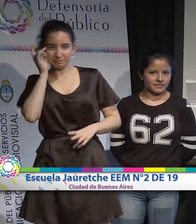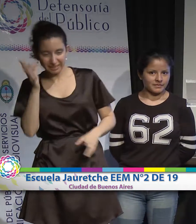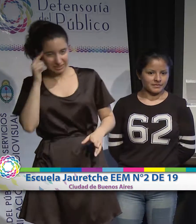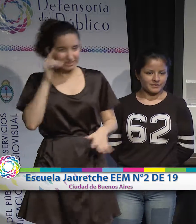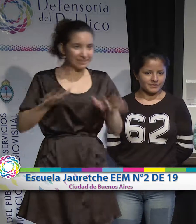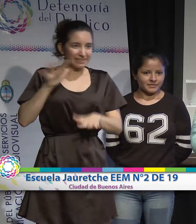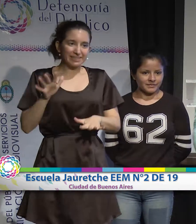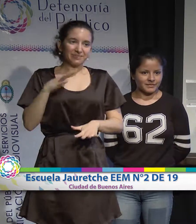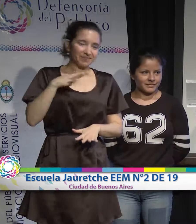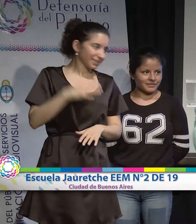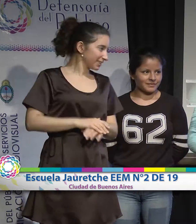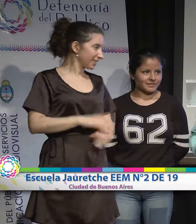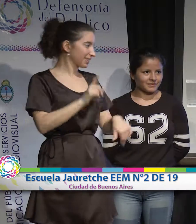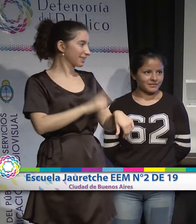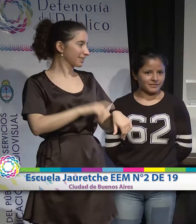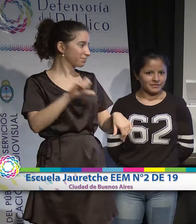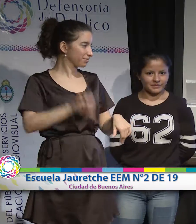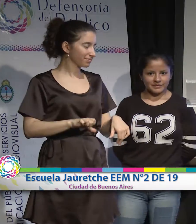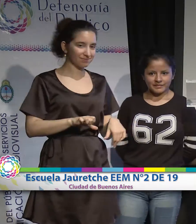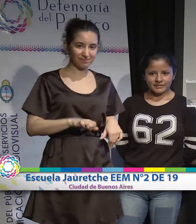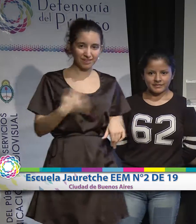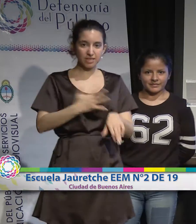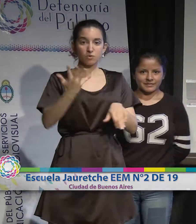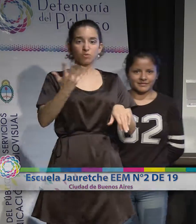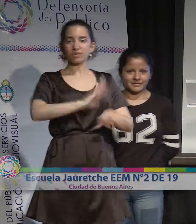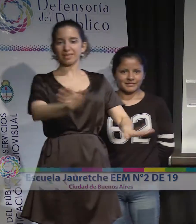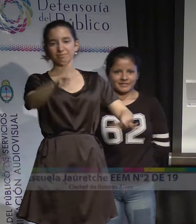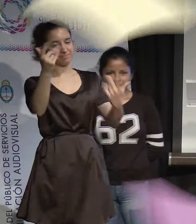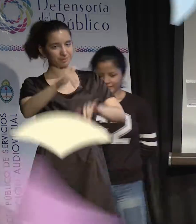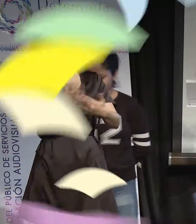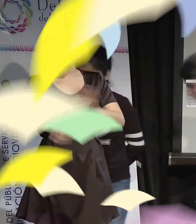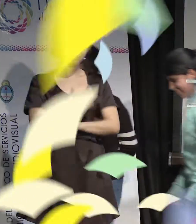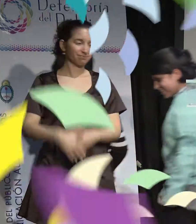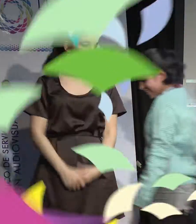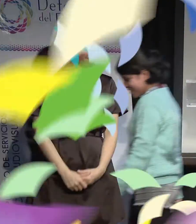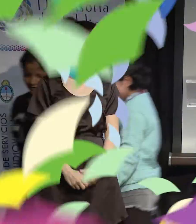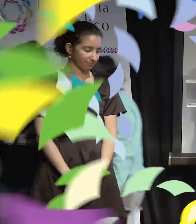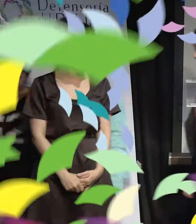nada planeado, pero bueno. Claro, vamos, pero ¿ya se pasaron 5 minutos? Sí, bueno, vamos.